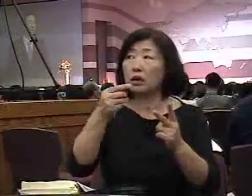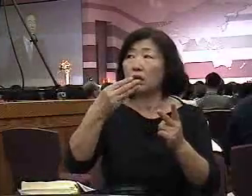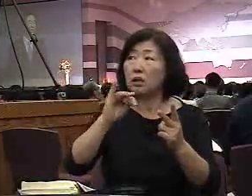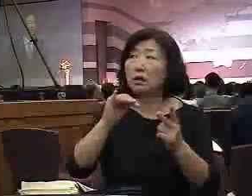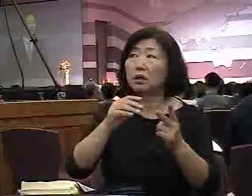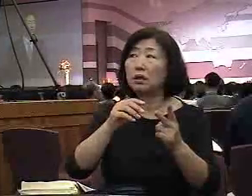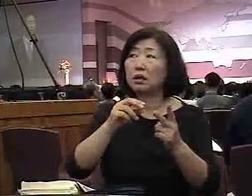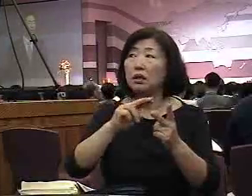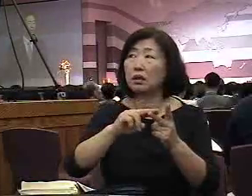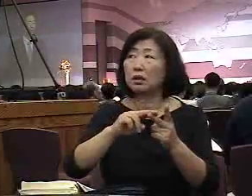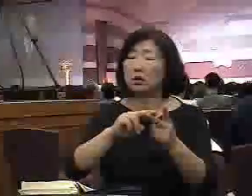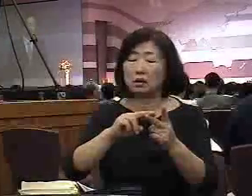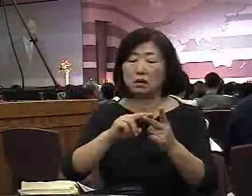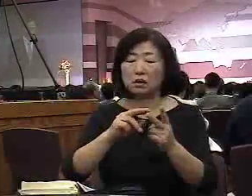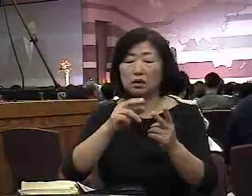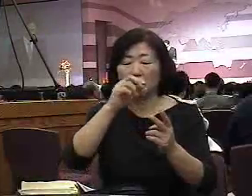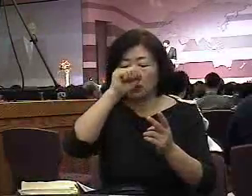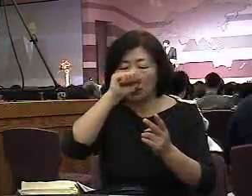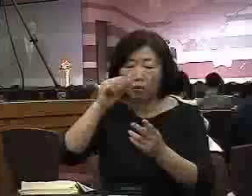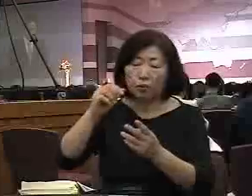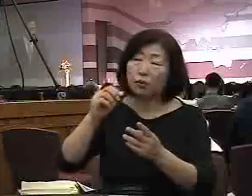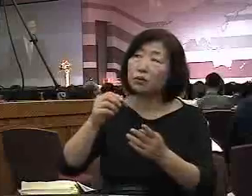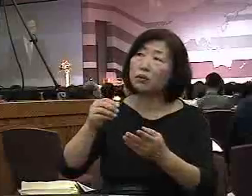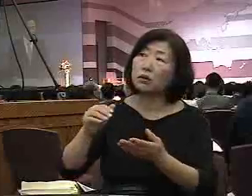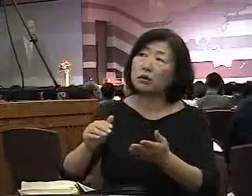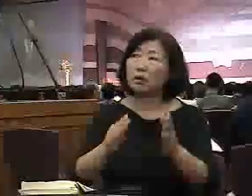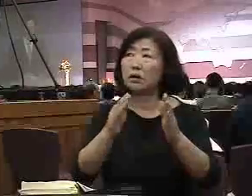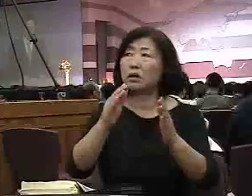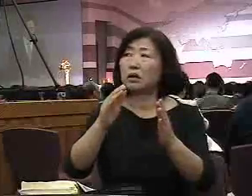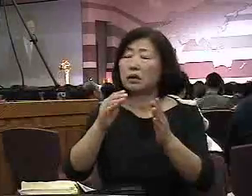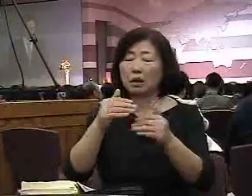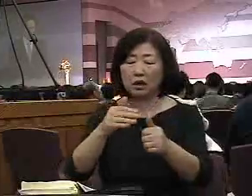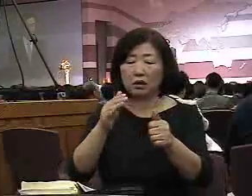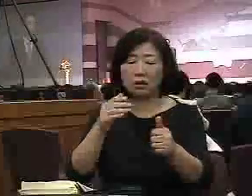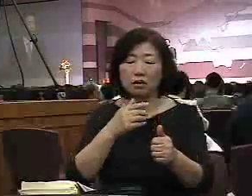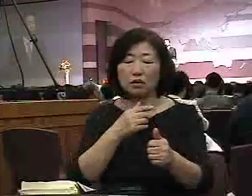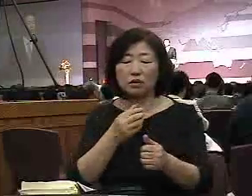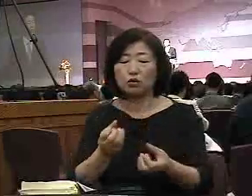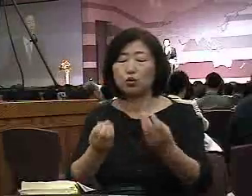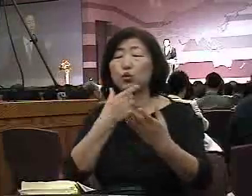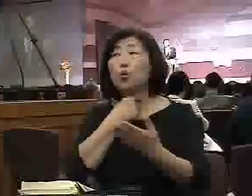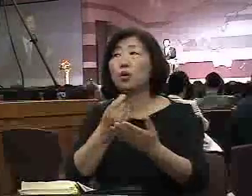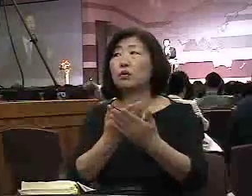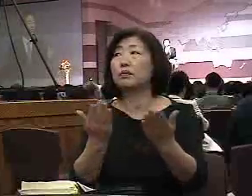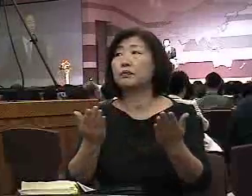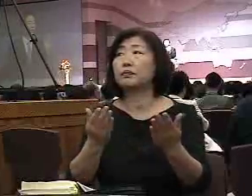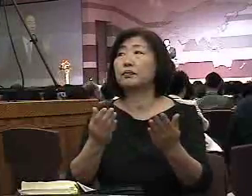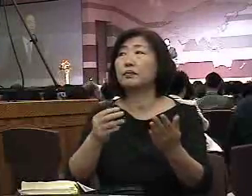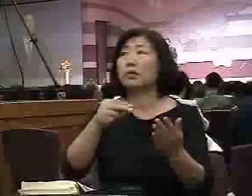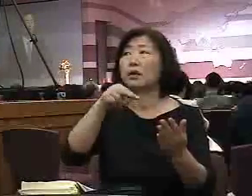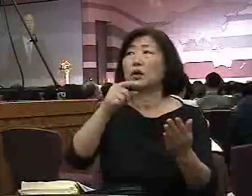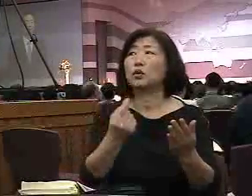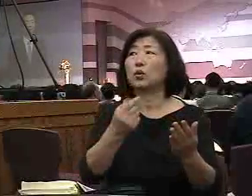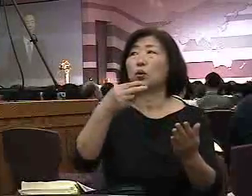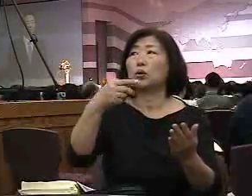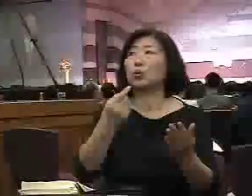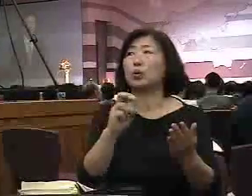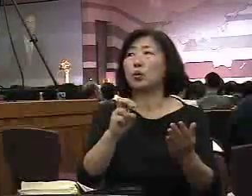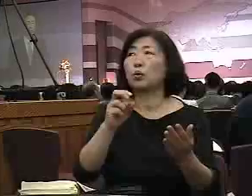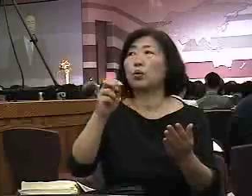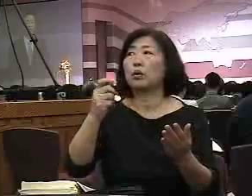걷는 신앙이 되시기를 주님의 이름으로 축원합니다. 이렇게 한번 또 따라했으면 좋겠습니다. 소돔과는 멀어지는 것이